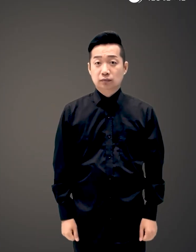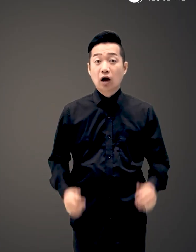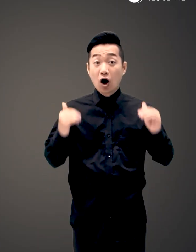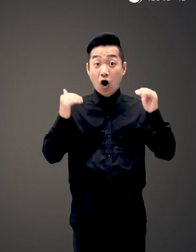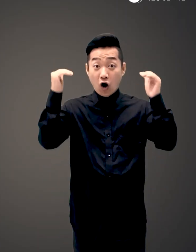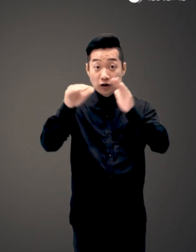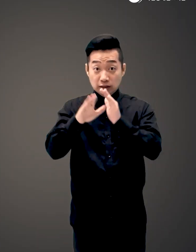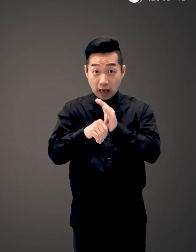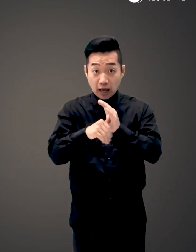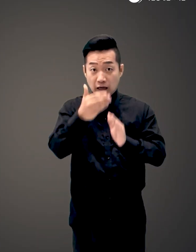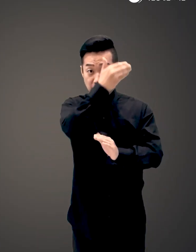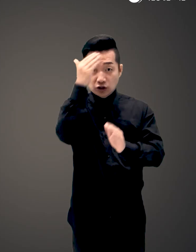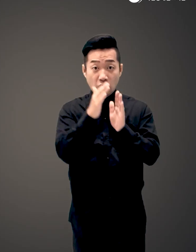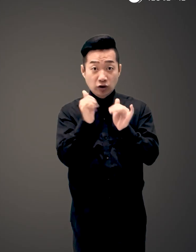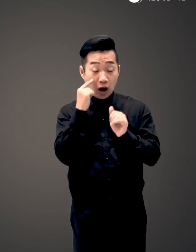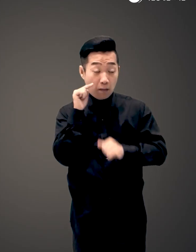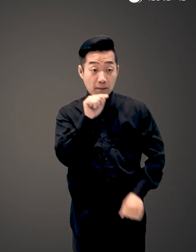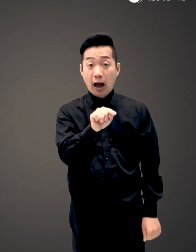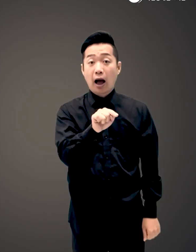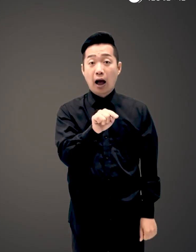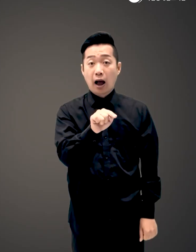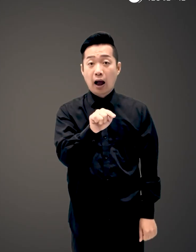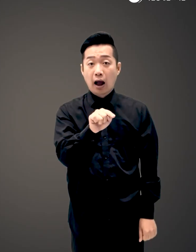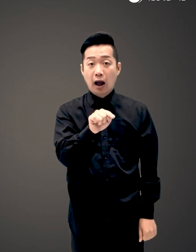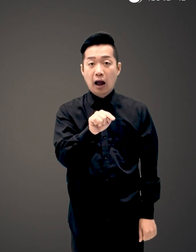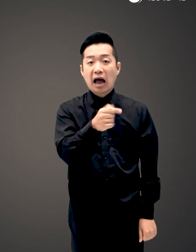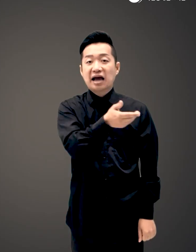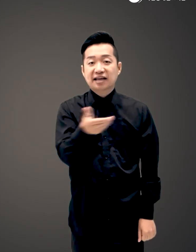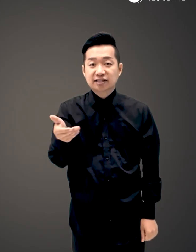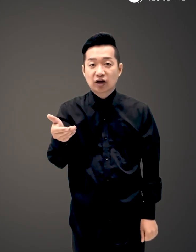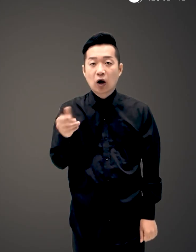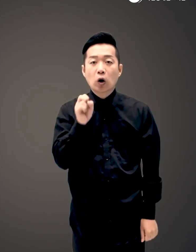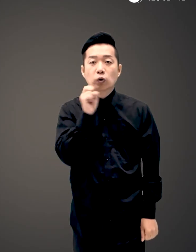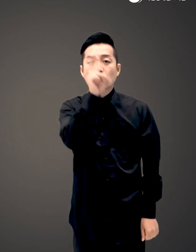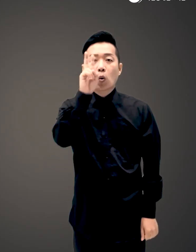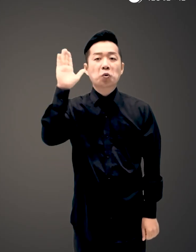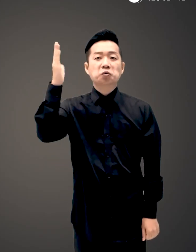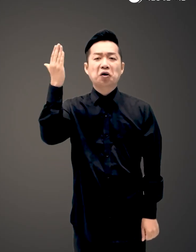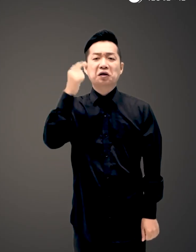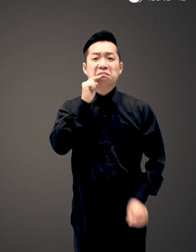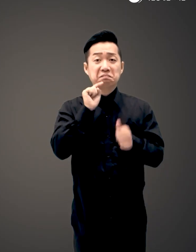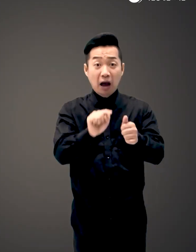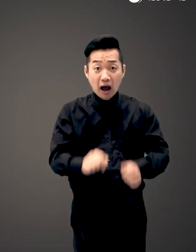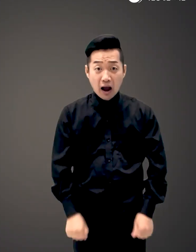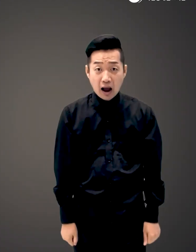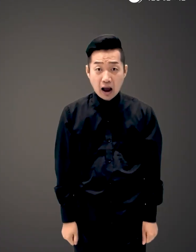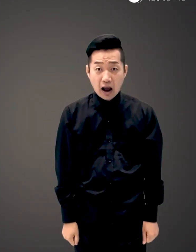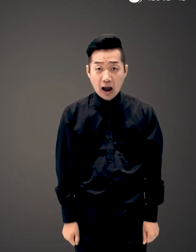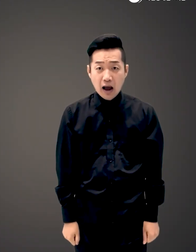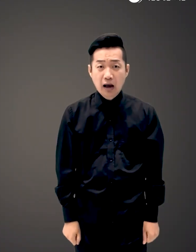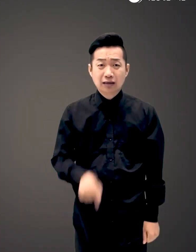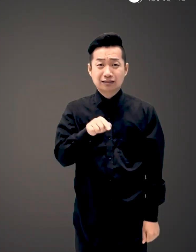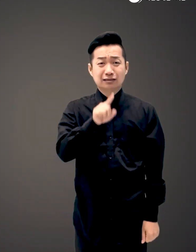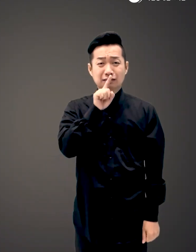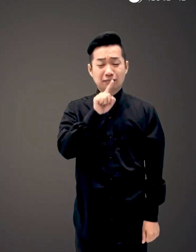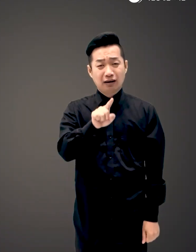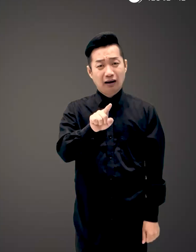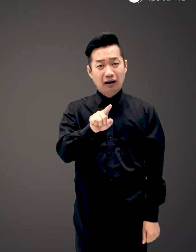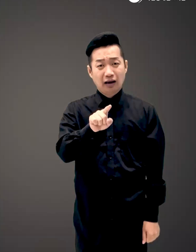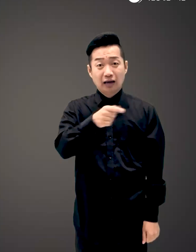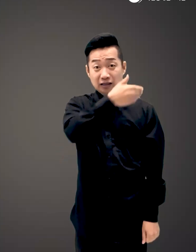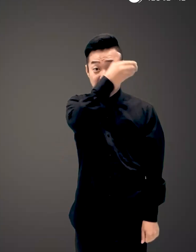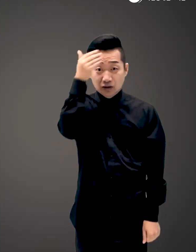어른 세대가 청년들을 향해서 개천의 용이 되라 그러잖아요. 는 말은